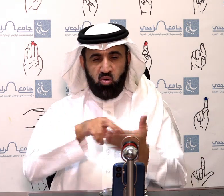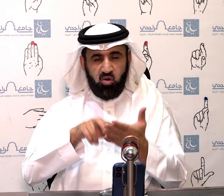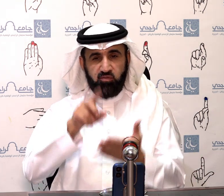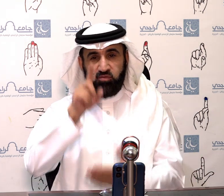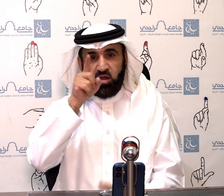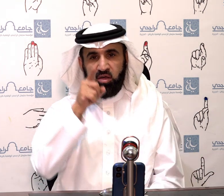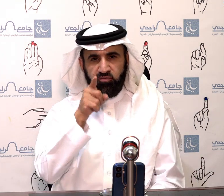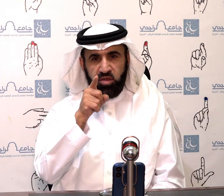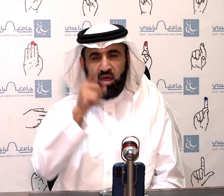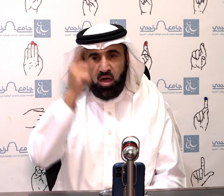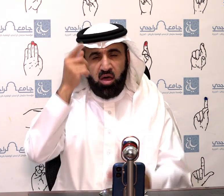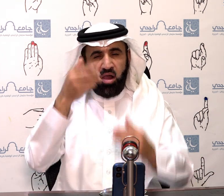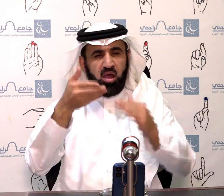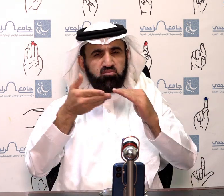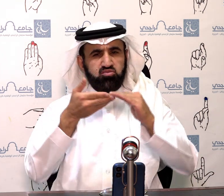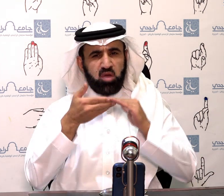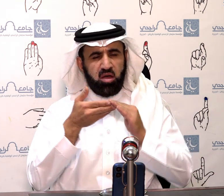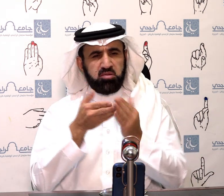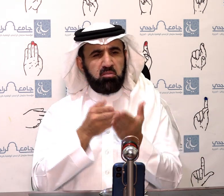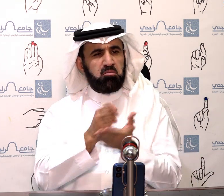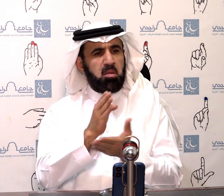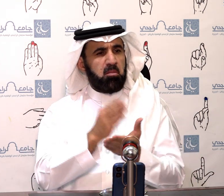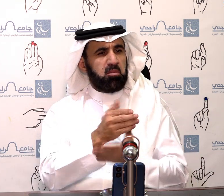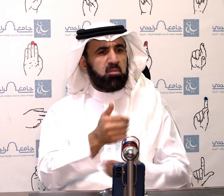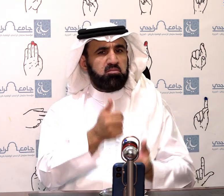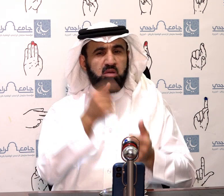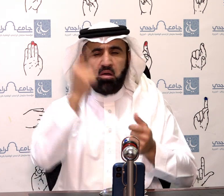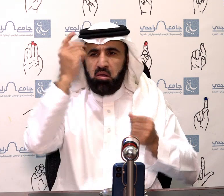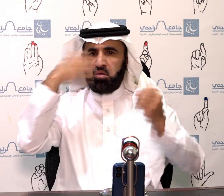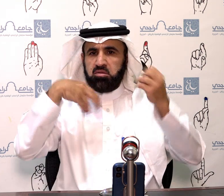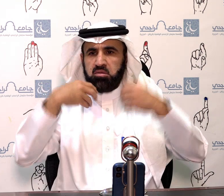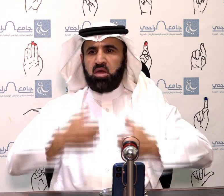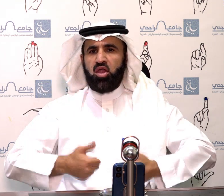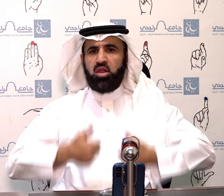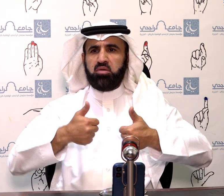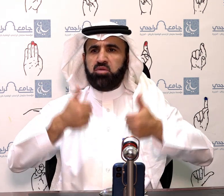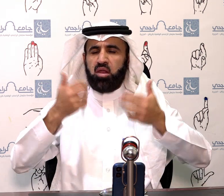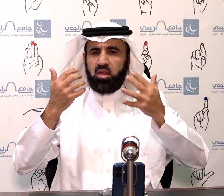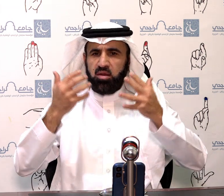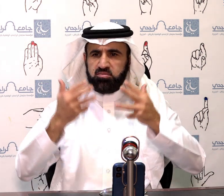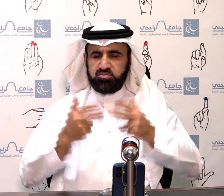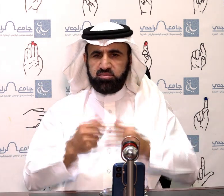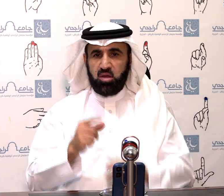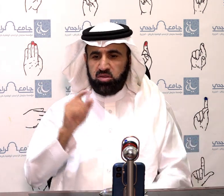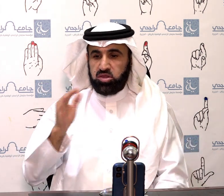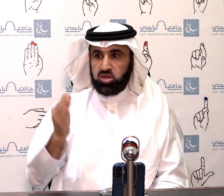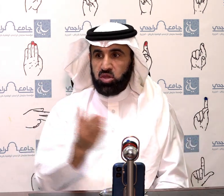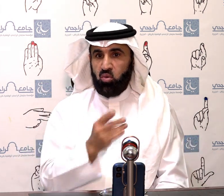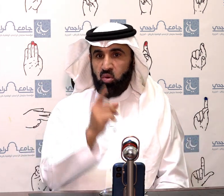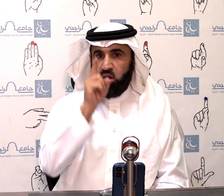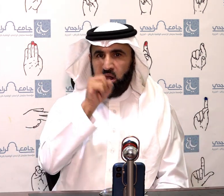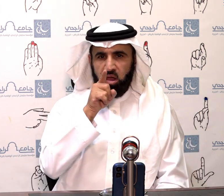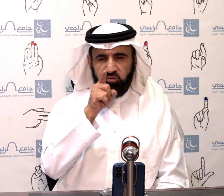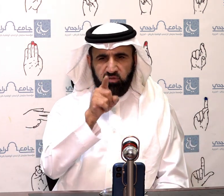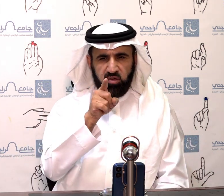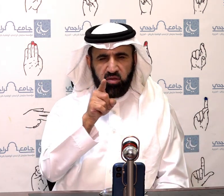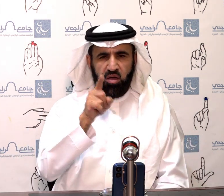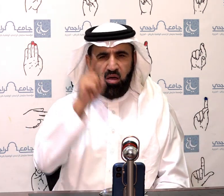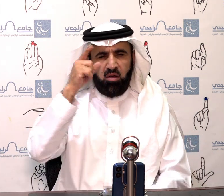مخرجا ويرزقه من حيث لا يحتسب، ومن يتوكل على الله فهو حسبه،